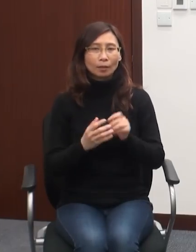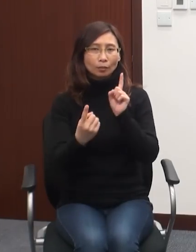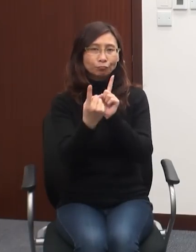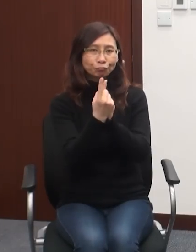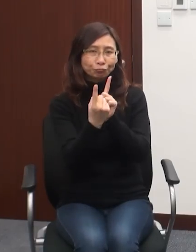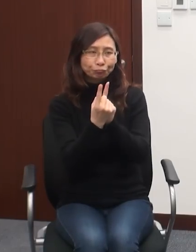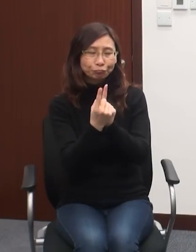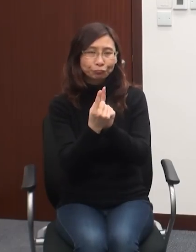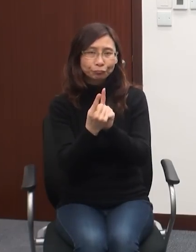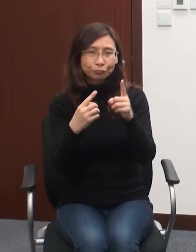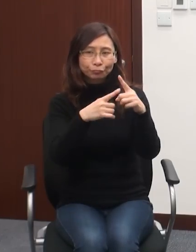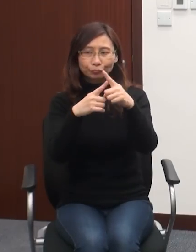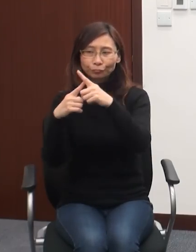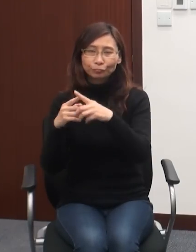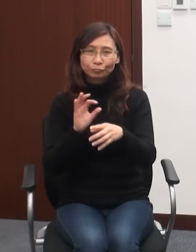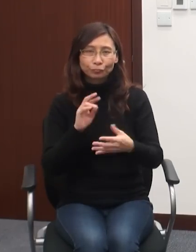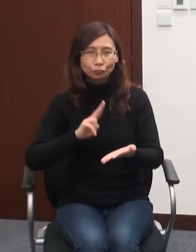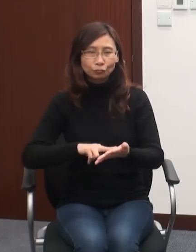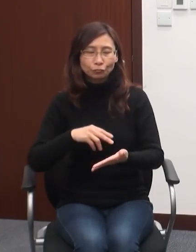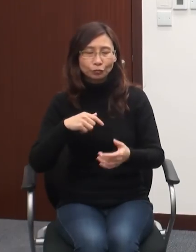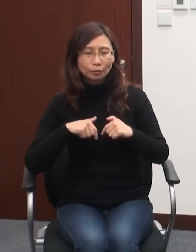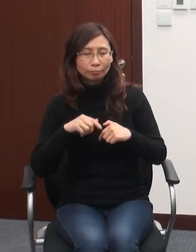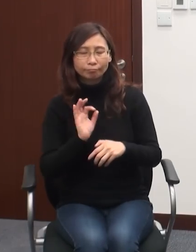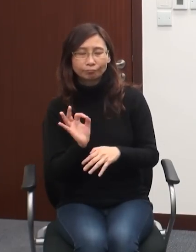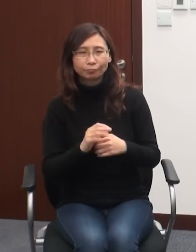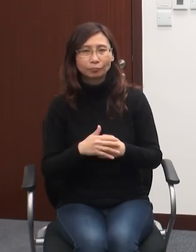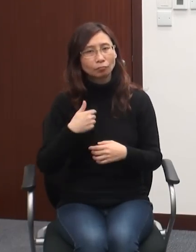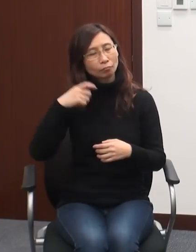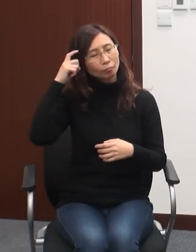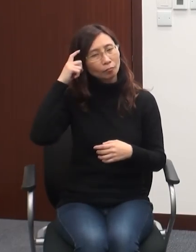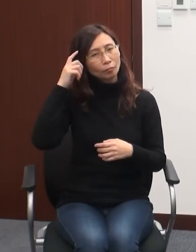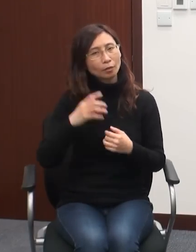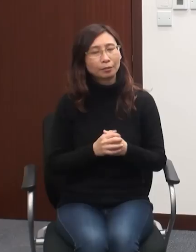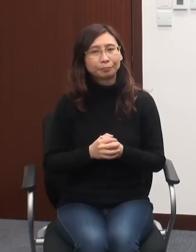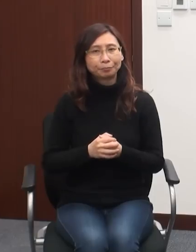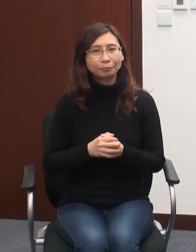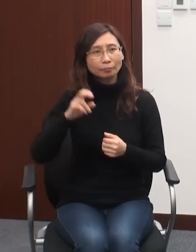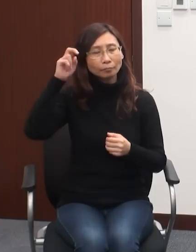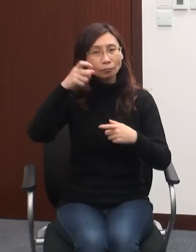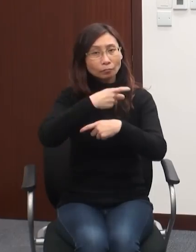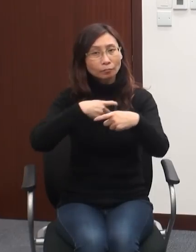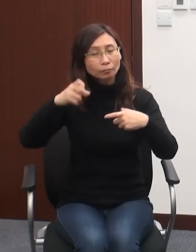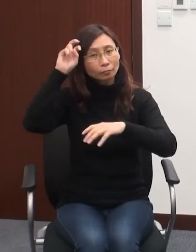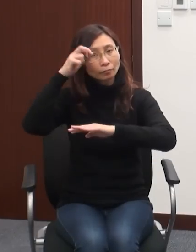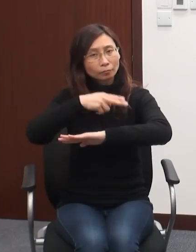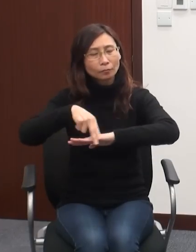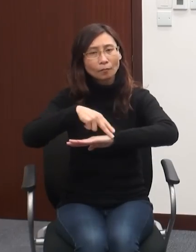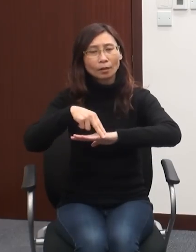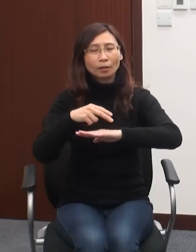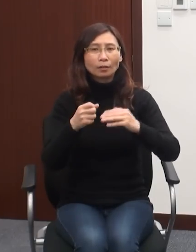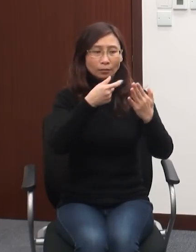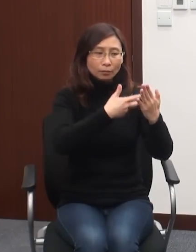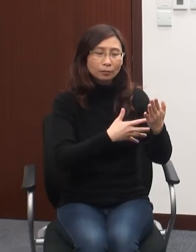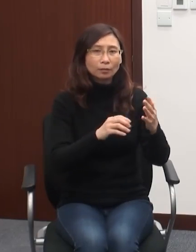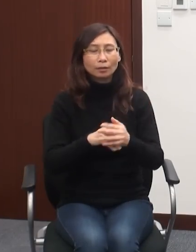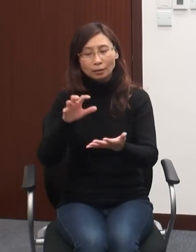啊，其實 係啊， 某程度上 係啦，係啦， 咁所以我諗即係我諗由財政預算案講到依一個政改啊，講到泛民啊、佔